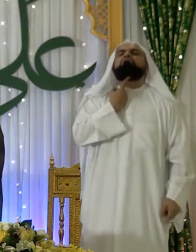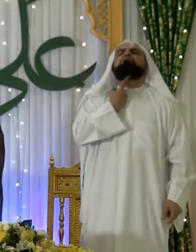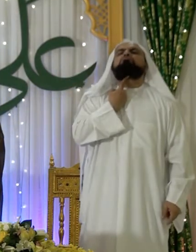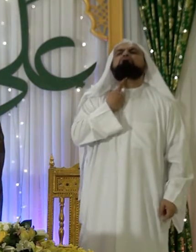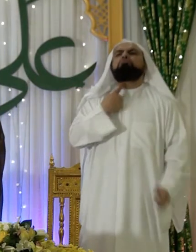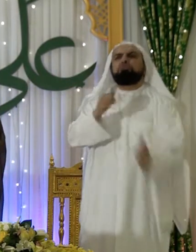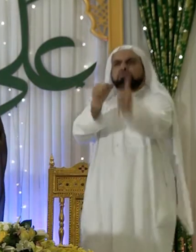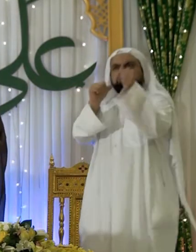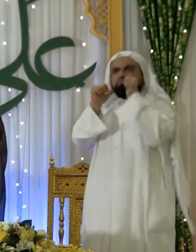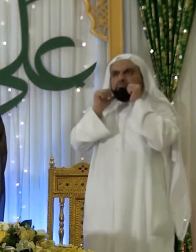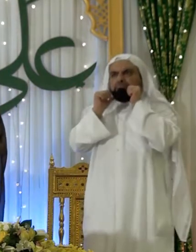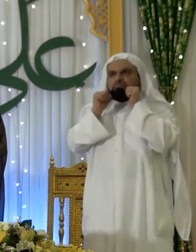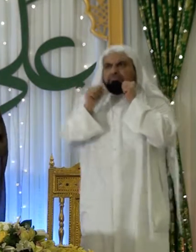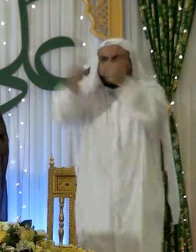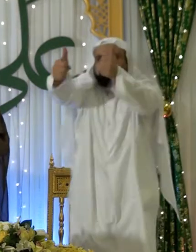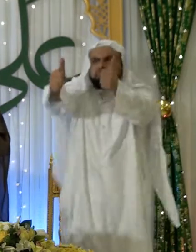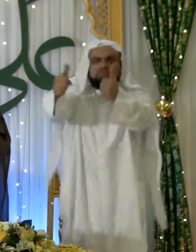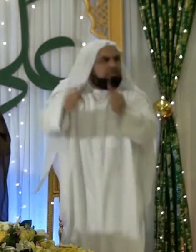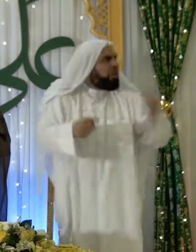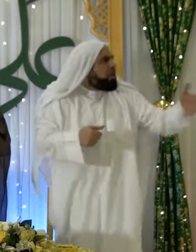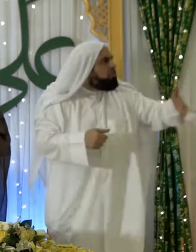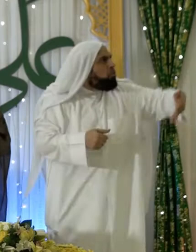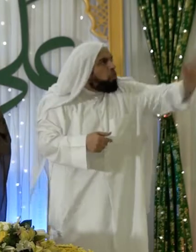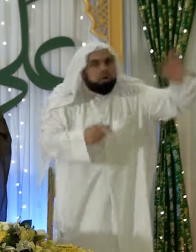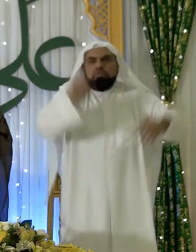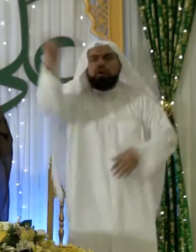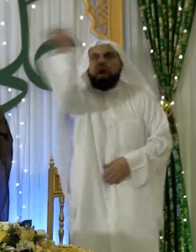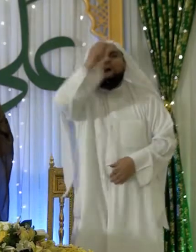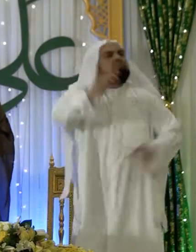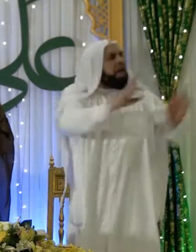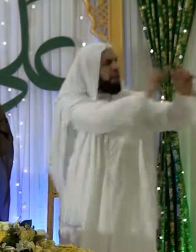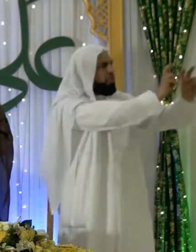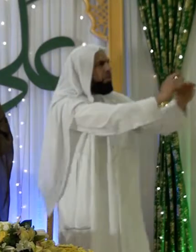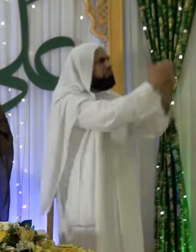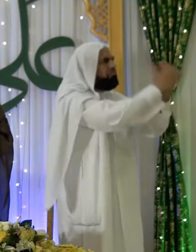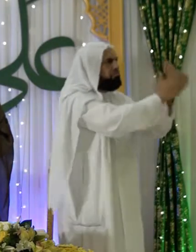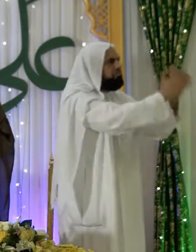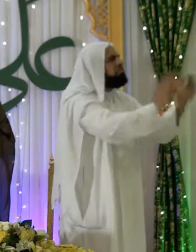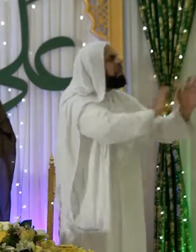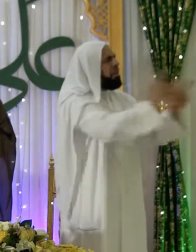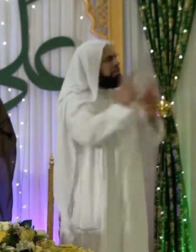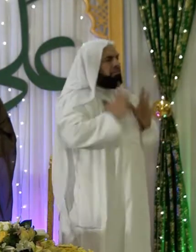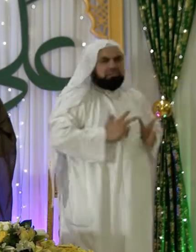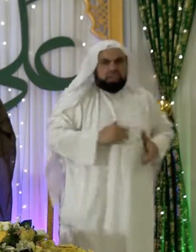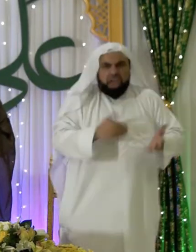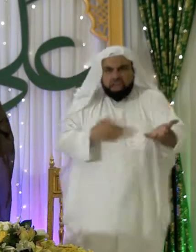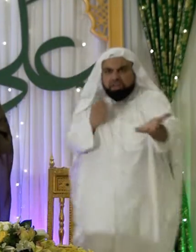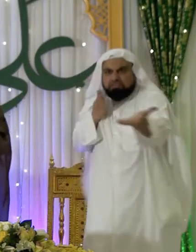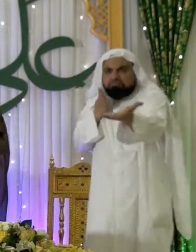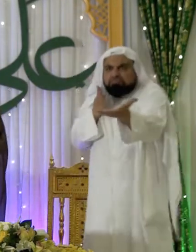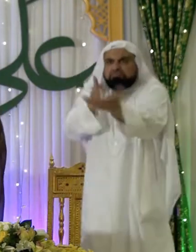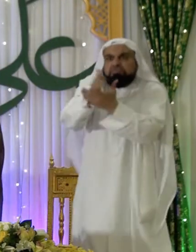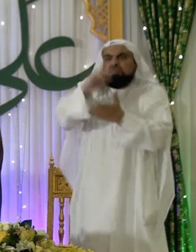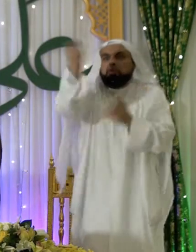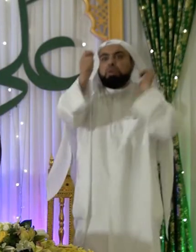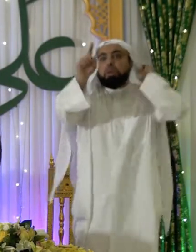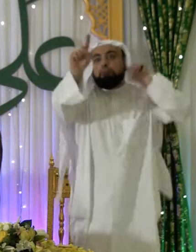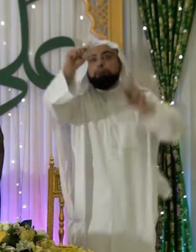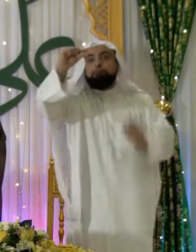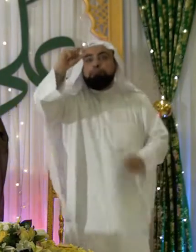يقذفه رسول الله في غمرات الحروب، ففي بدر وفي